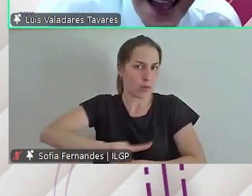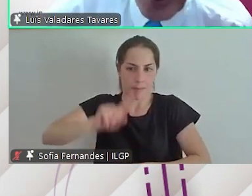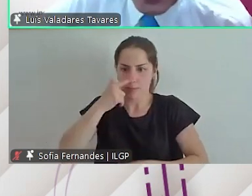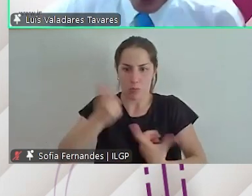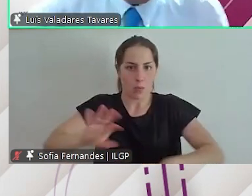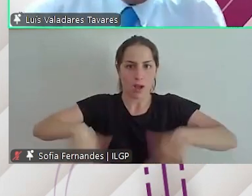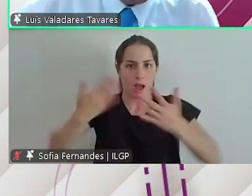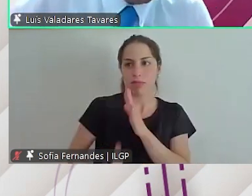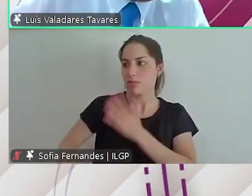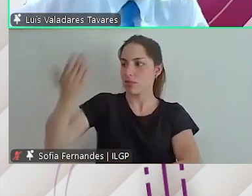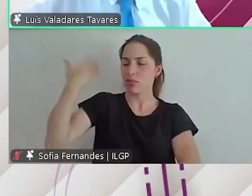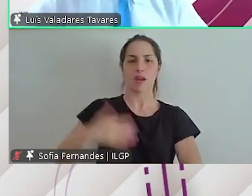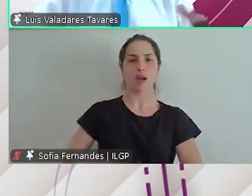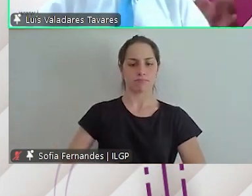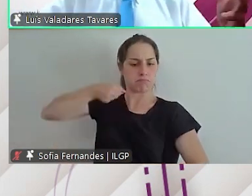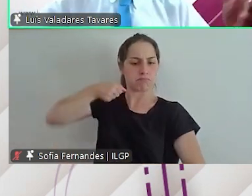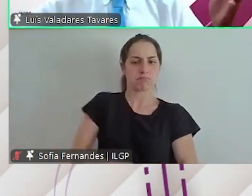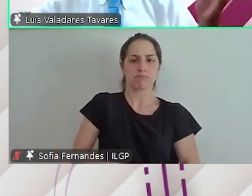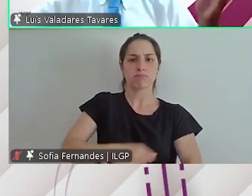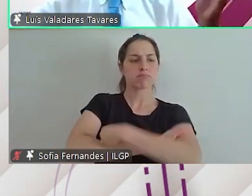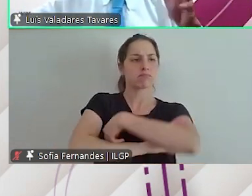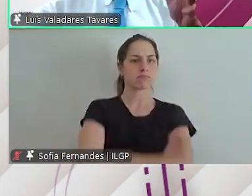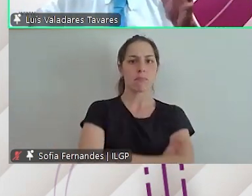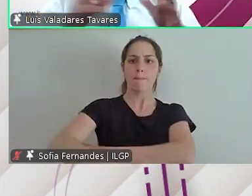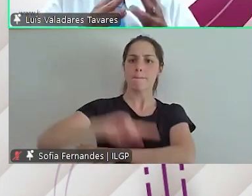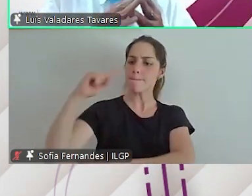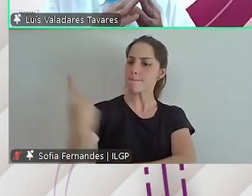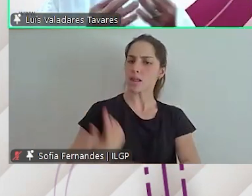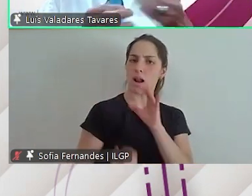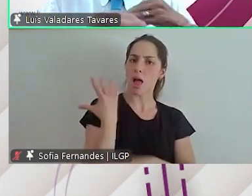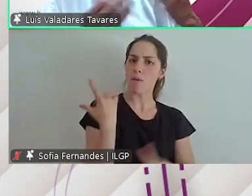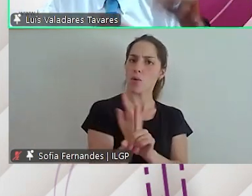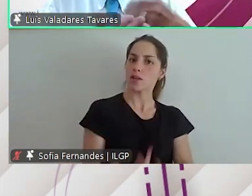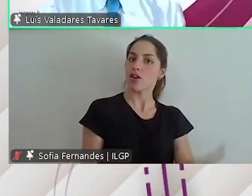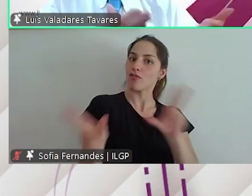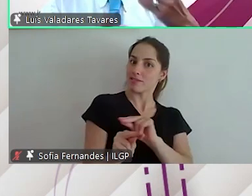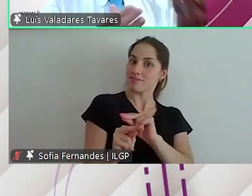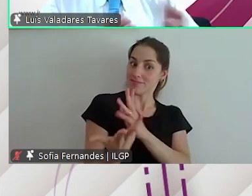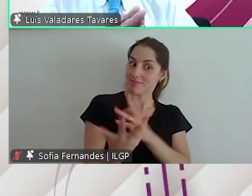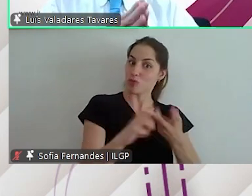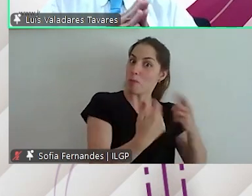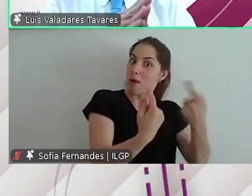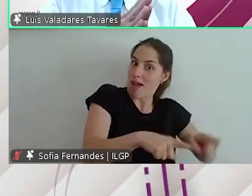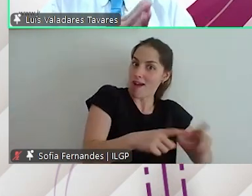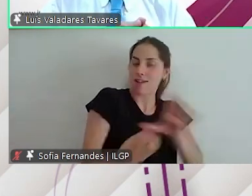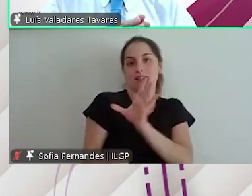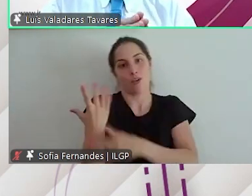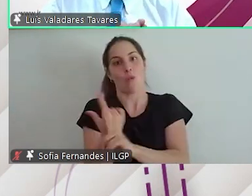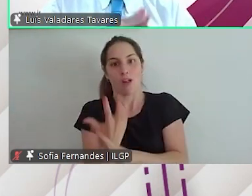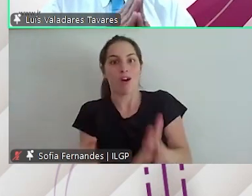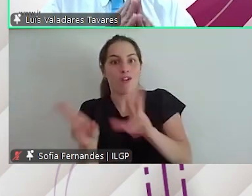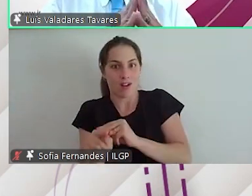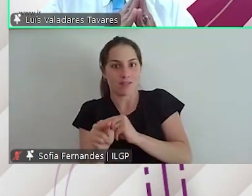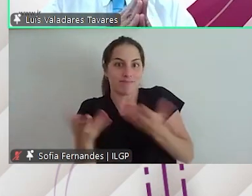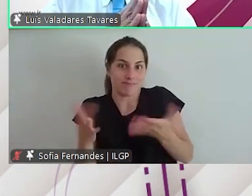pedra, no calhau, e disse: Eu tenho que inventar uma solução alternativa. Ou seja, realmente o grande